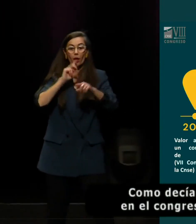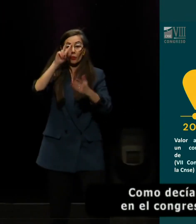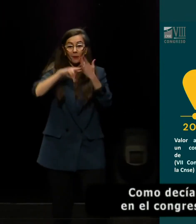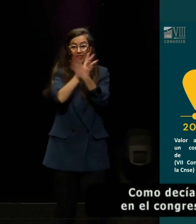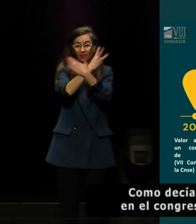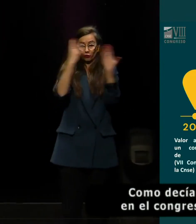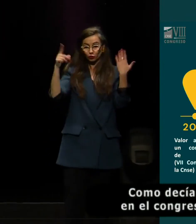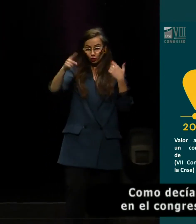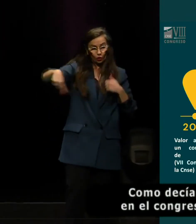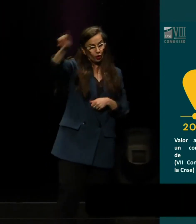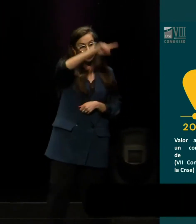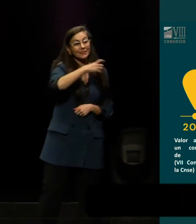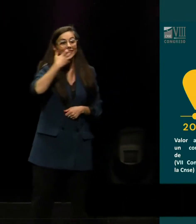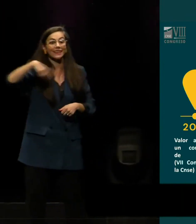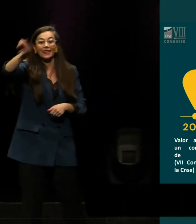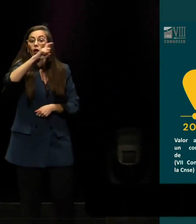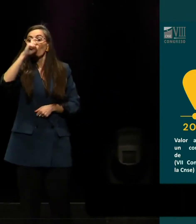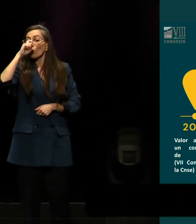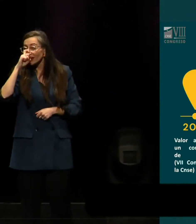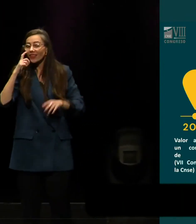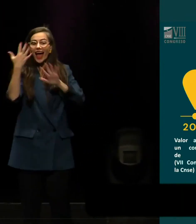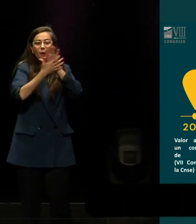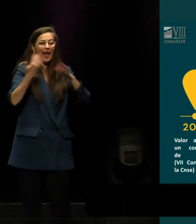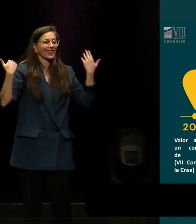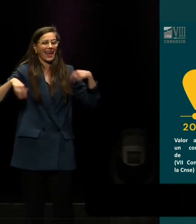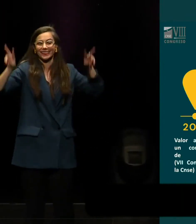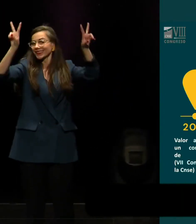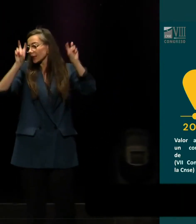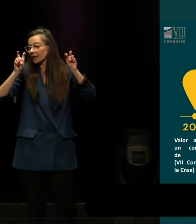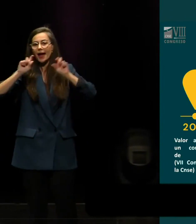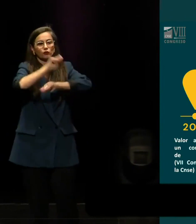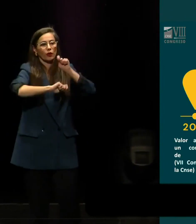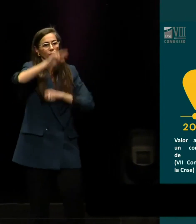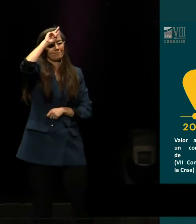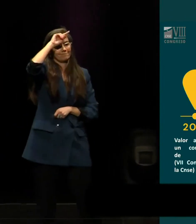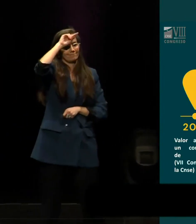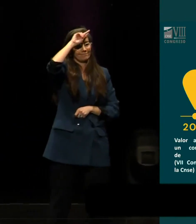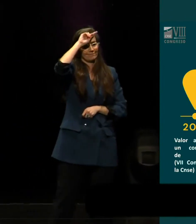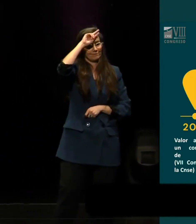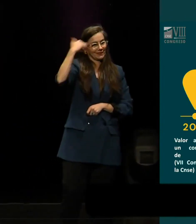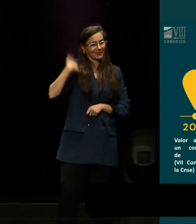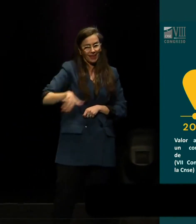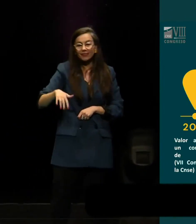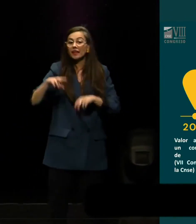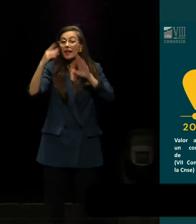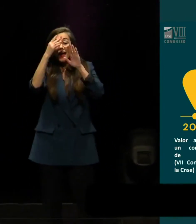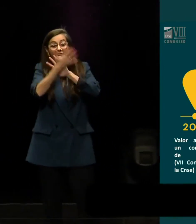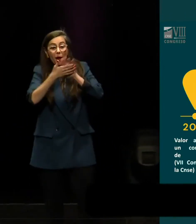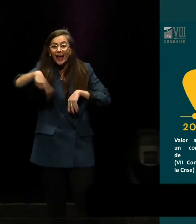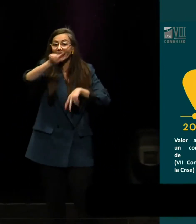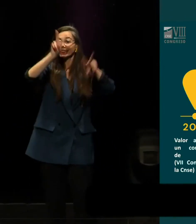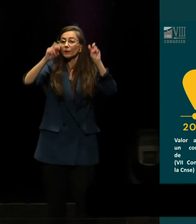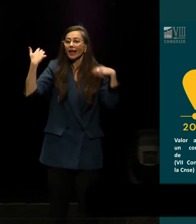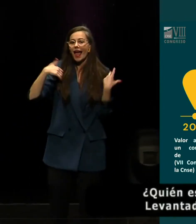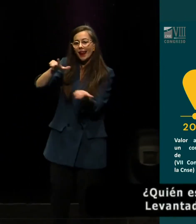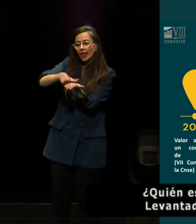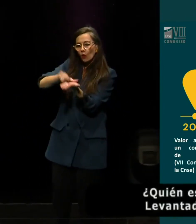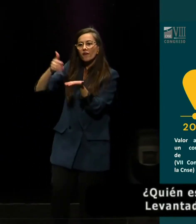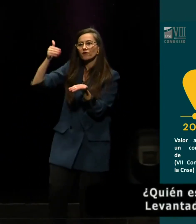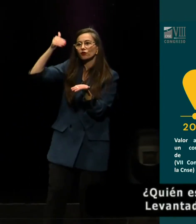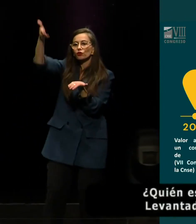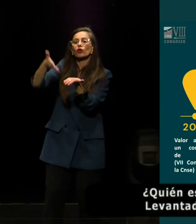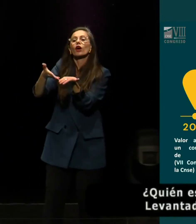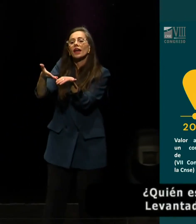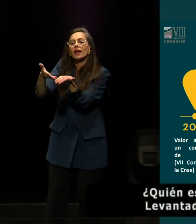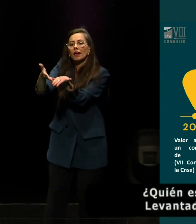Vale. Como decía, pues en ese congreso, si recordáis, ya hablábamos sobre la preocupación que